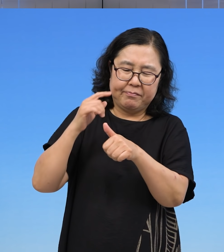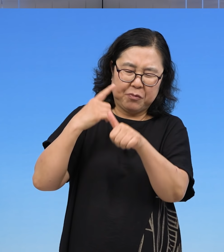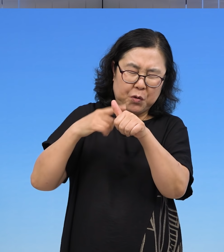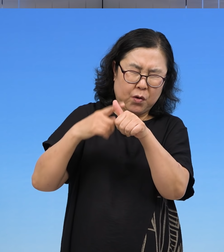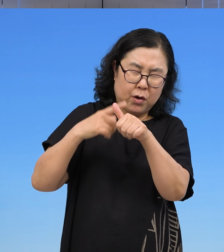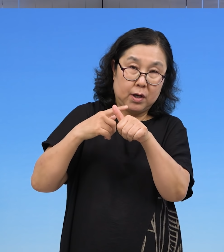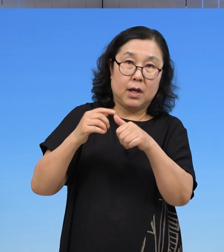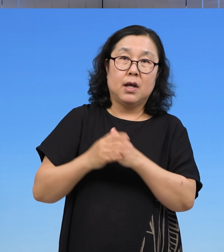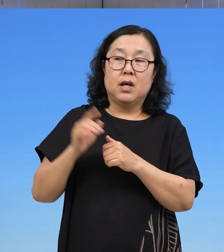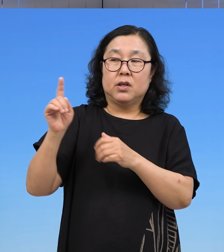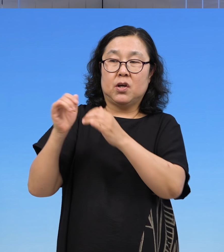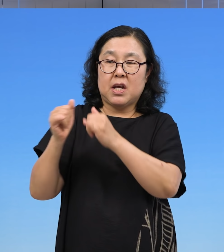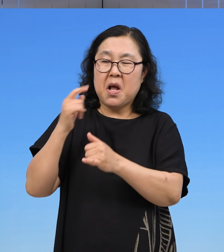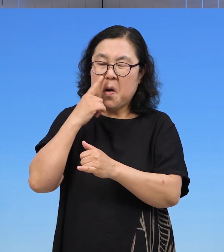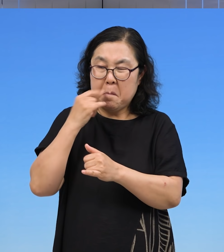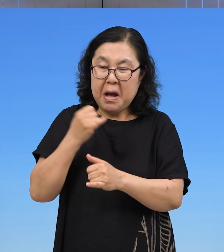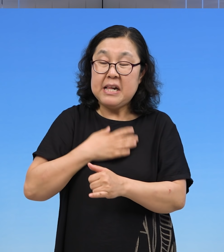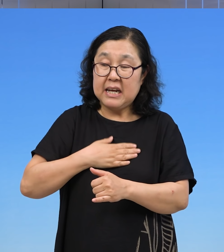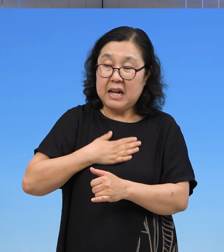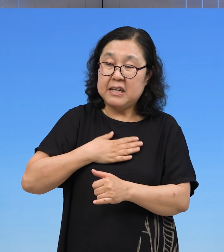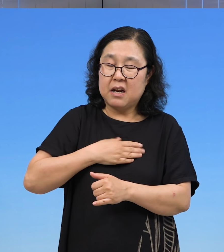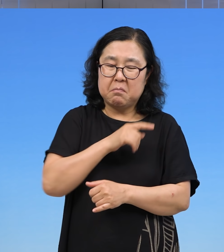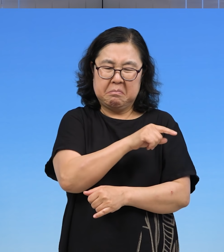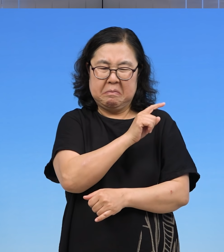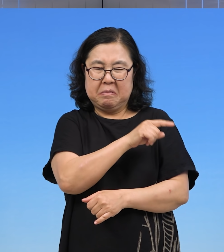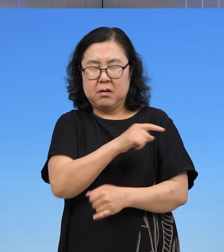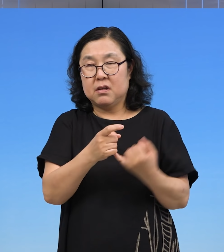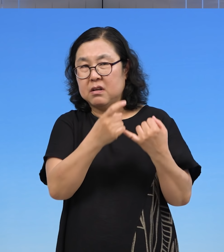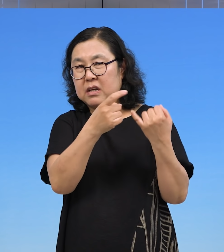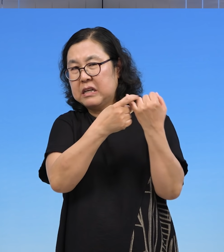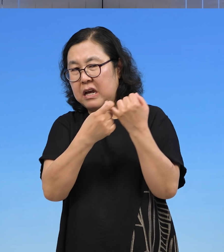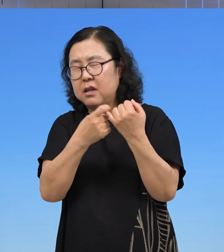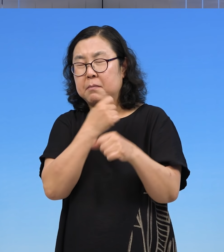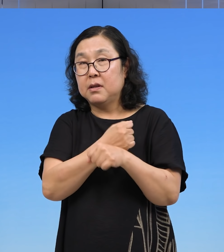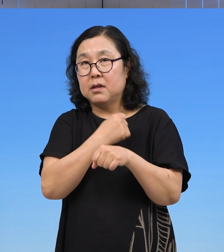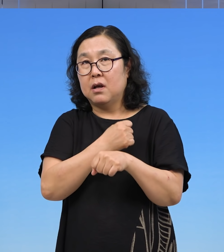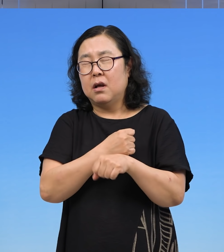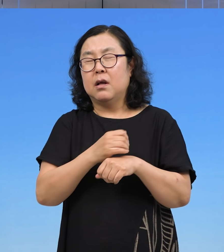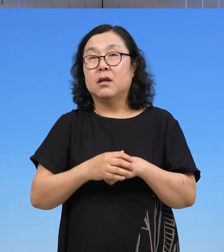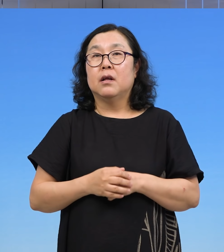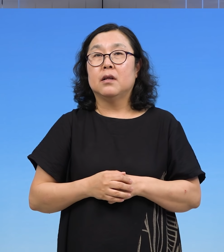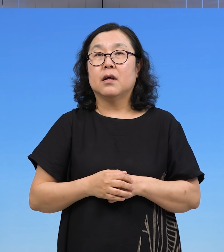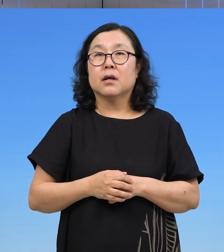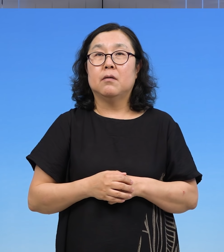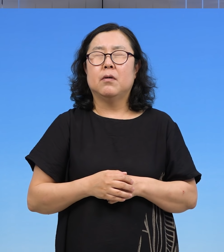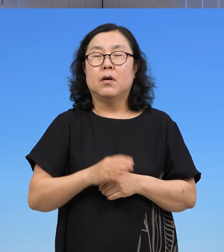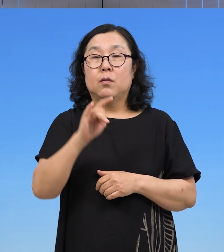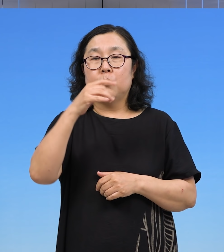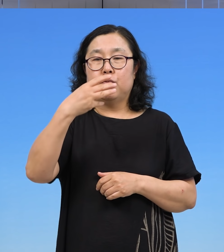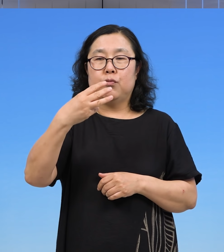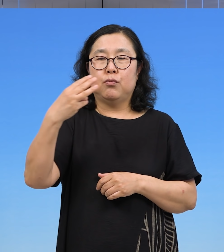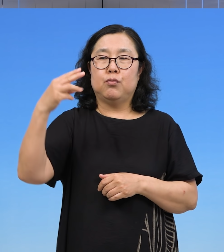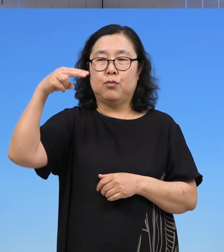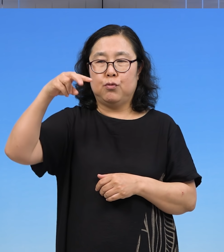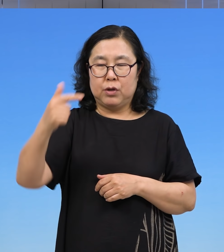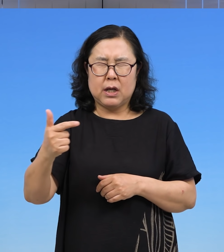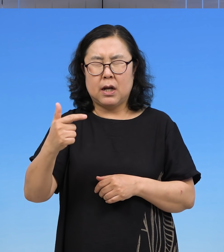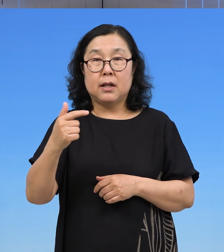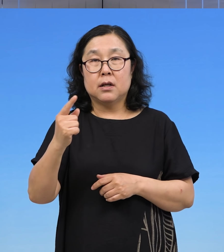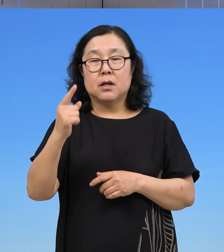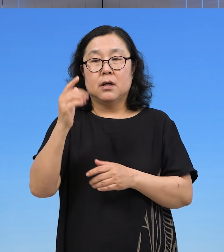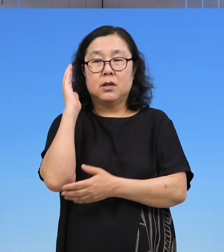저 사람이 그 엄마가 누군지 다 알지 않느냐고 그 출생의 비밀 이게 무슨 불륜드라마에 나올 것